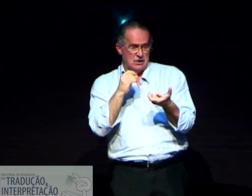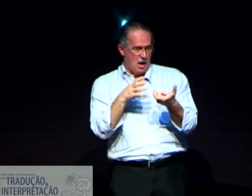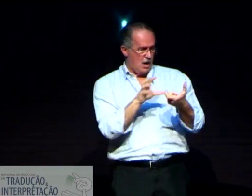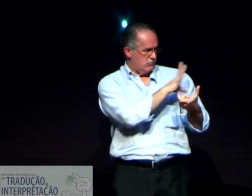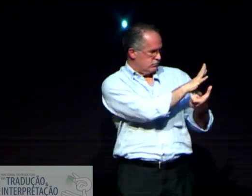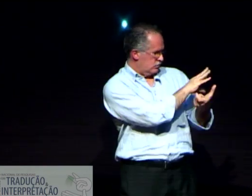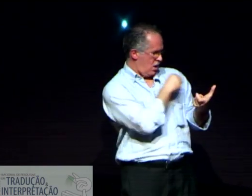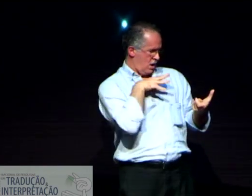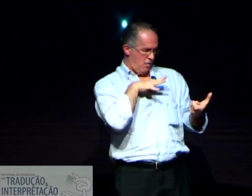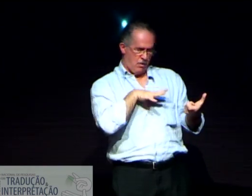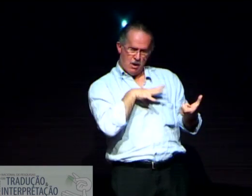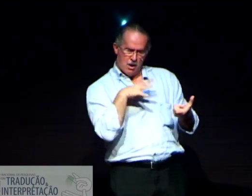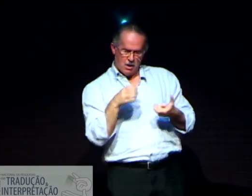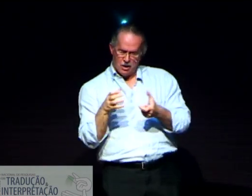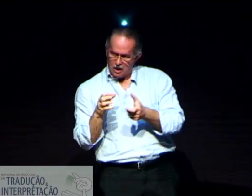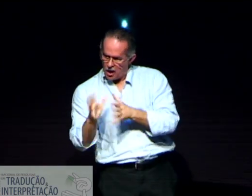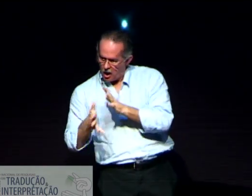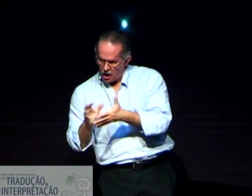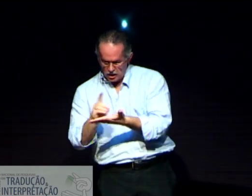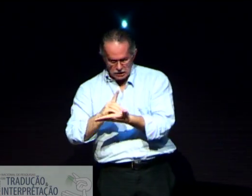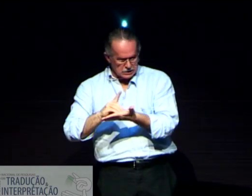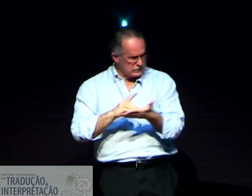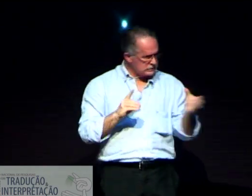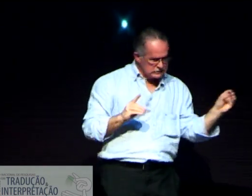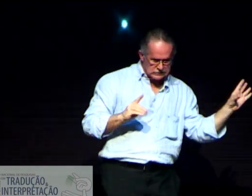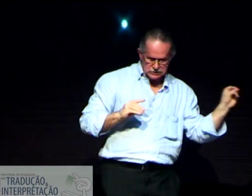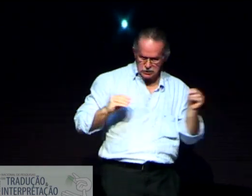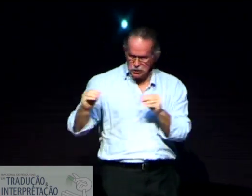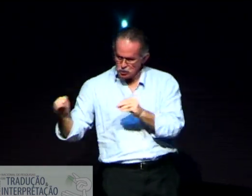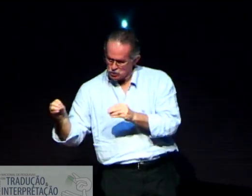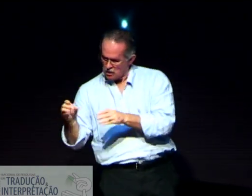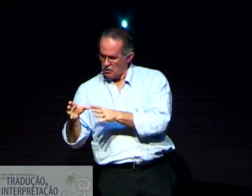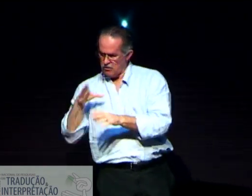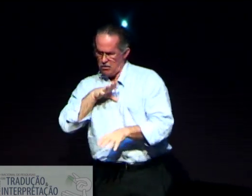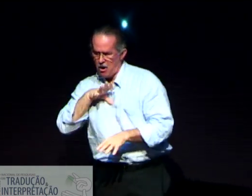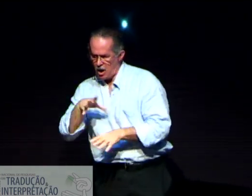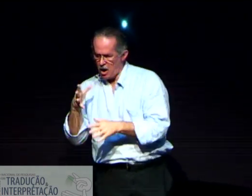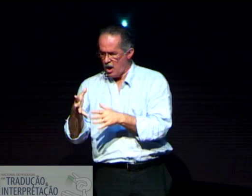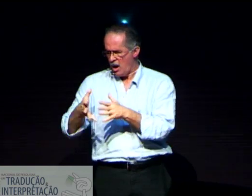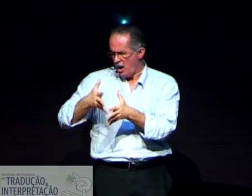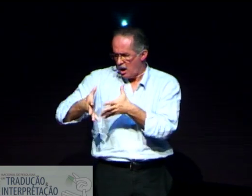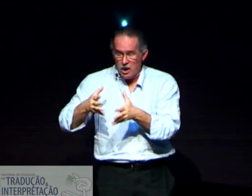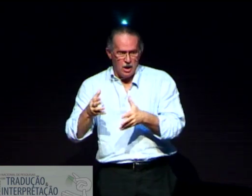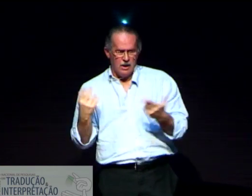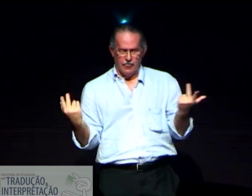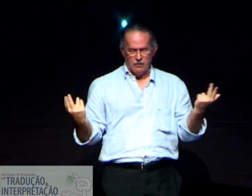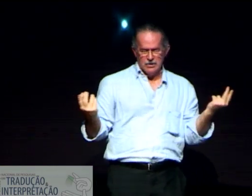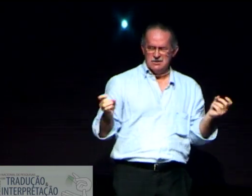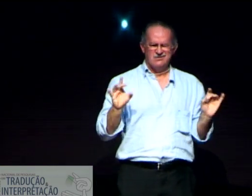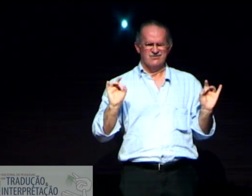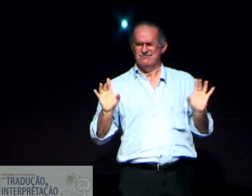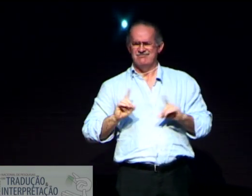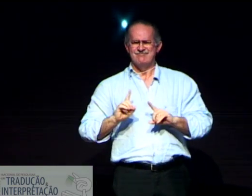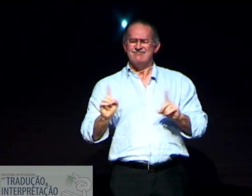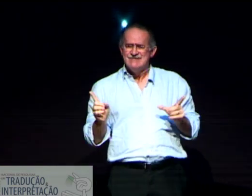Como não apenas os aspectos de transposição de palavras